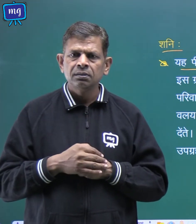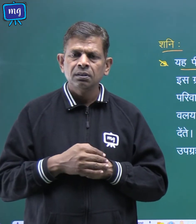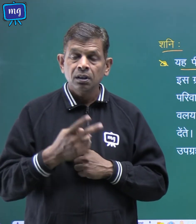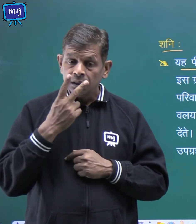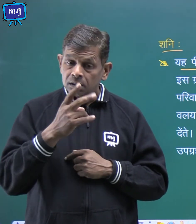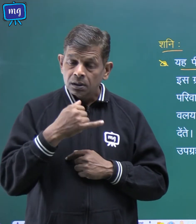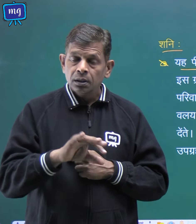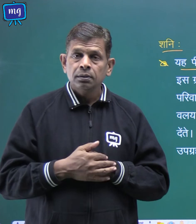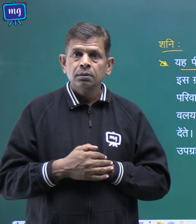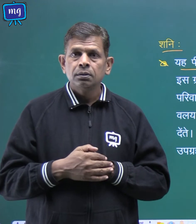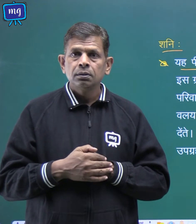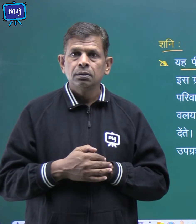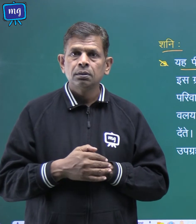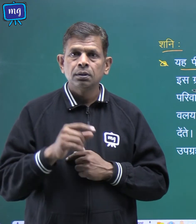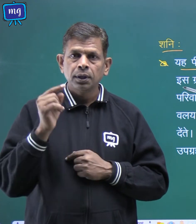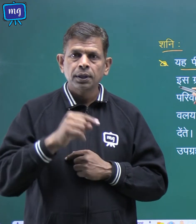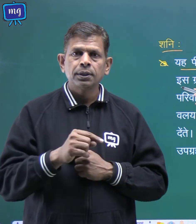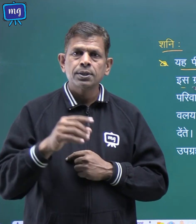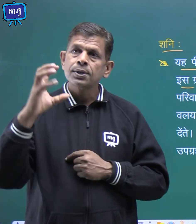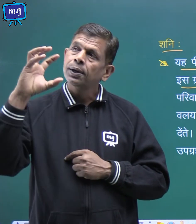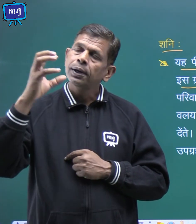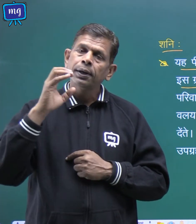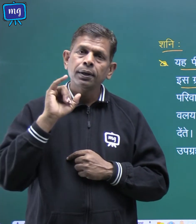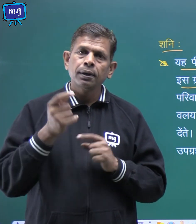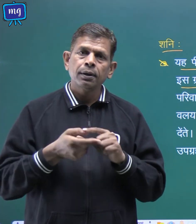दिखाई देता है। इस ग्रह के